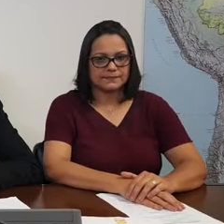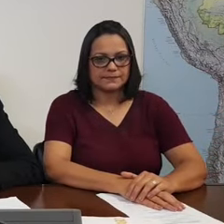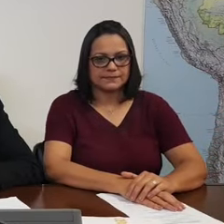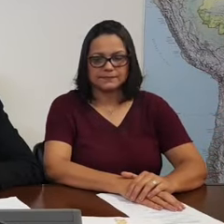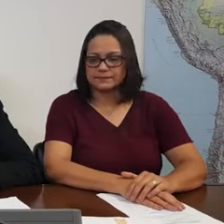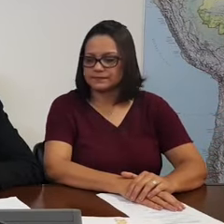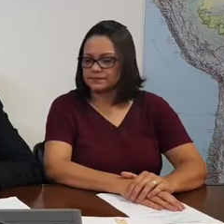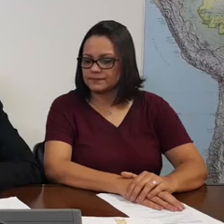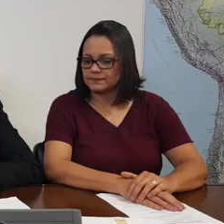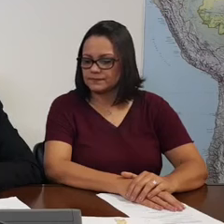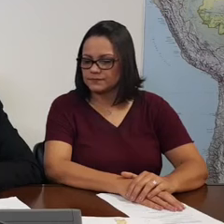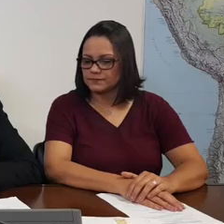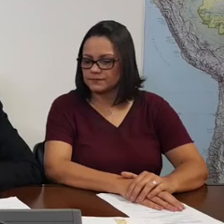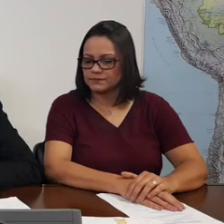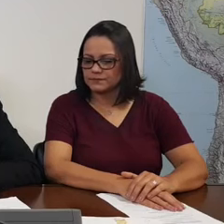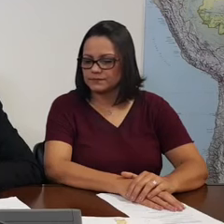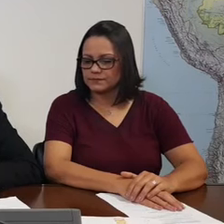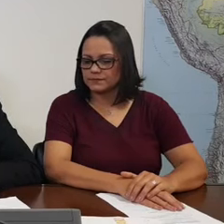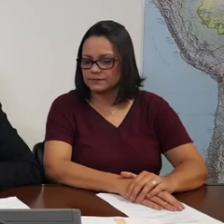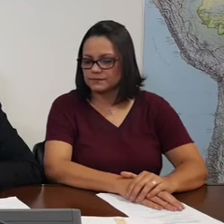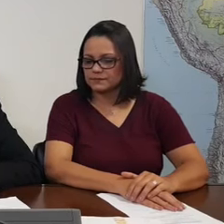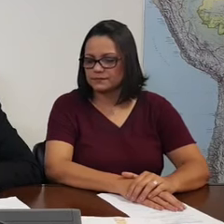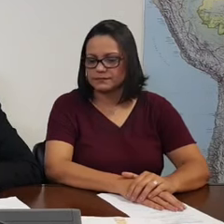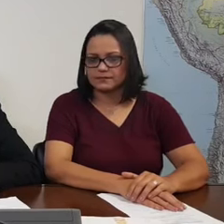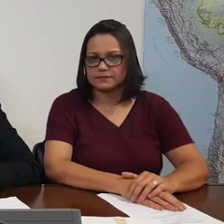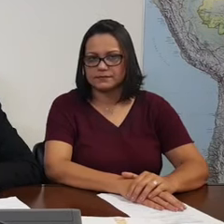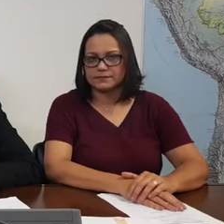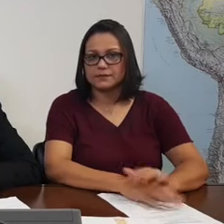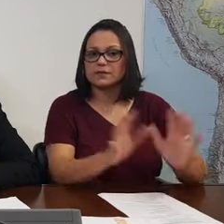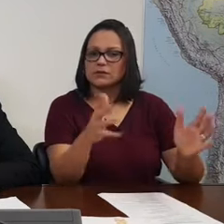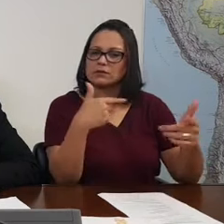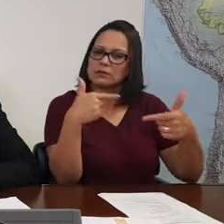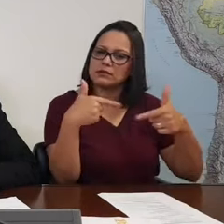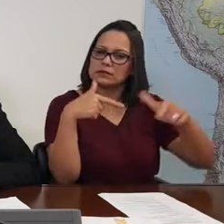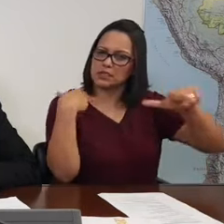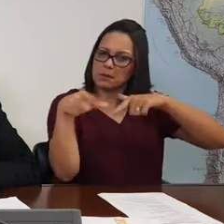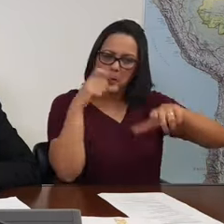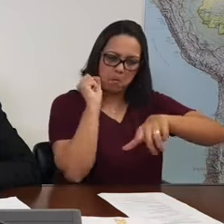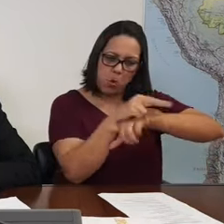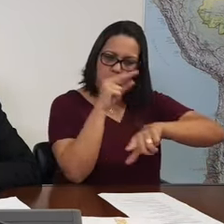resultados, o melhor resultado de número de empregados nos últimos